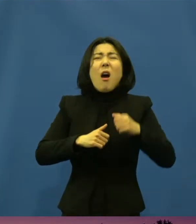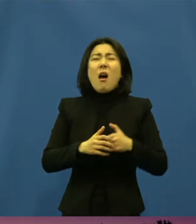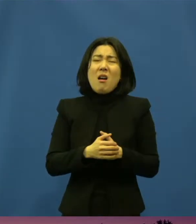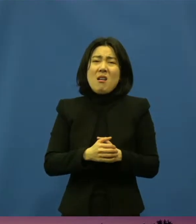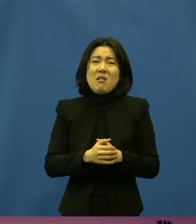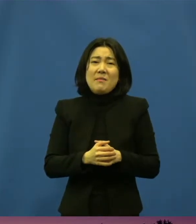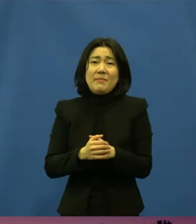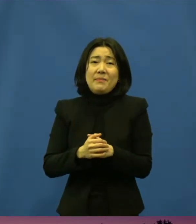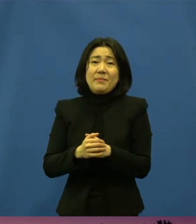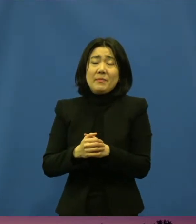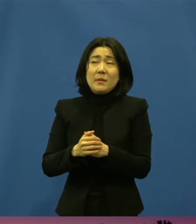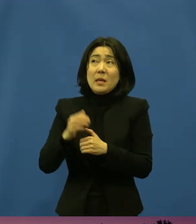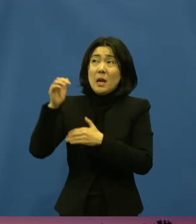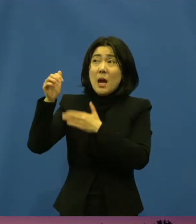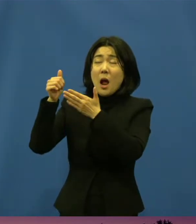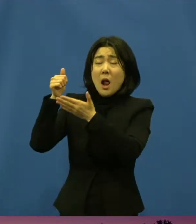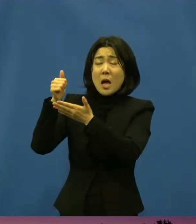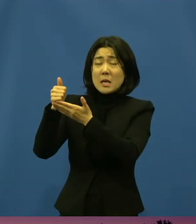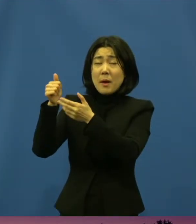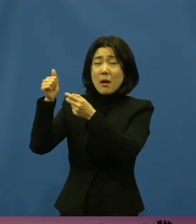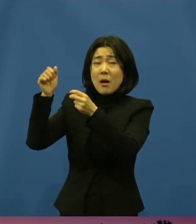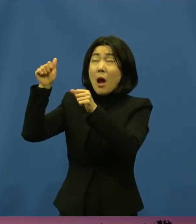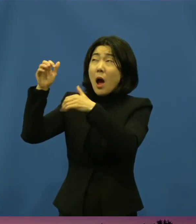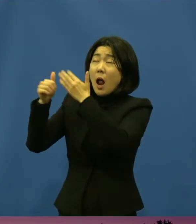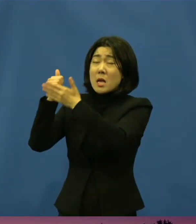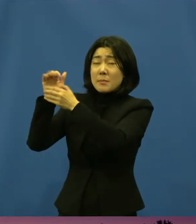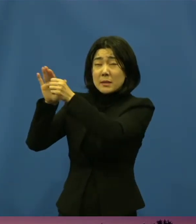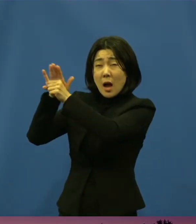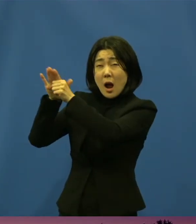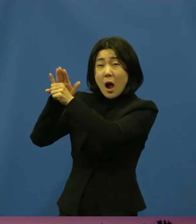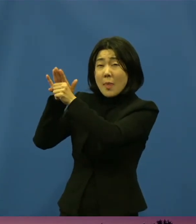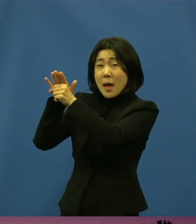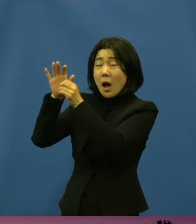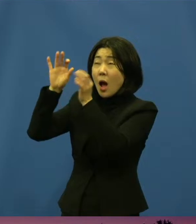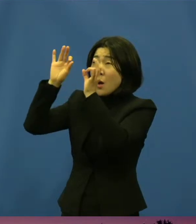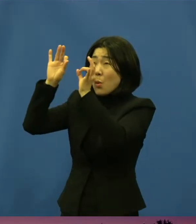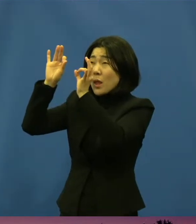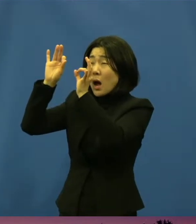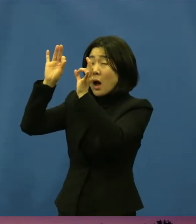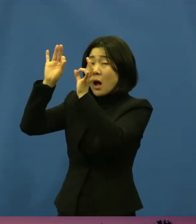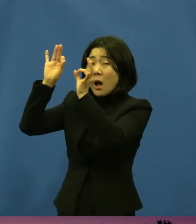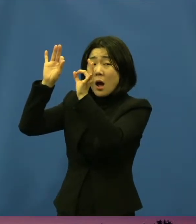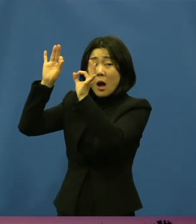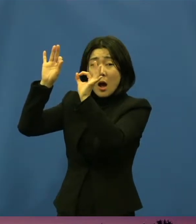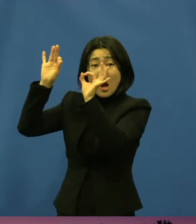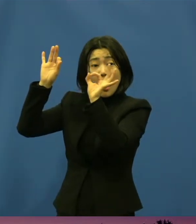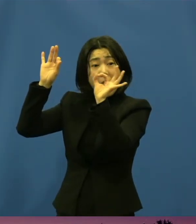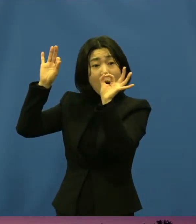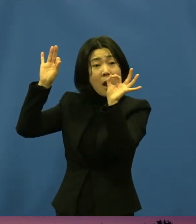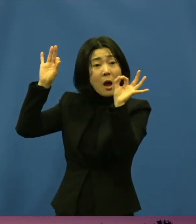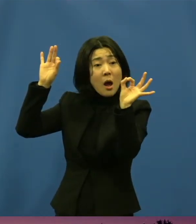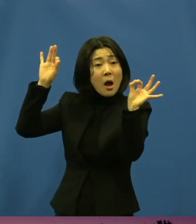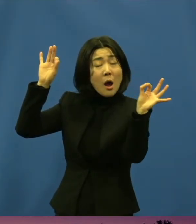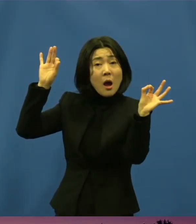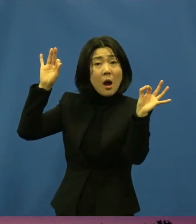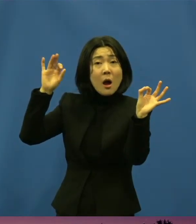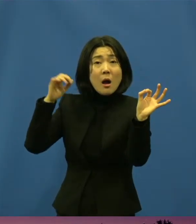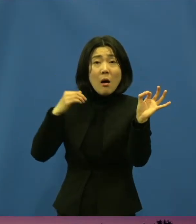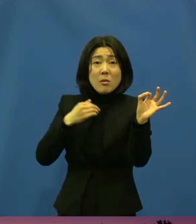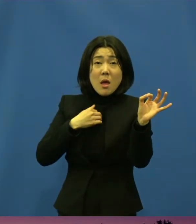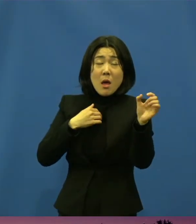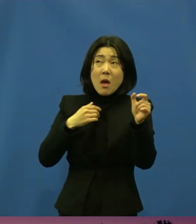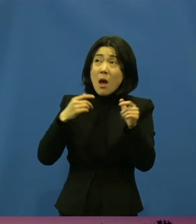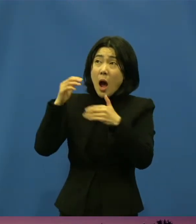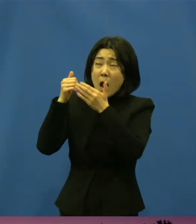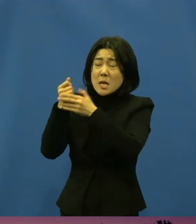물론 세상이 얼마나 매력적인 것들이 많은지, 우리의 눈을 사로잡고 유혹하는 것들이 얼마나 많은지, 우리의 영혼을 호객하는 것들이 이